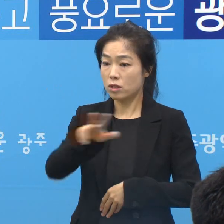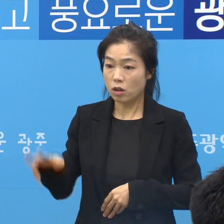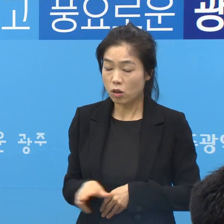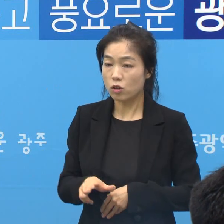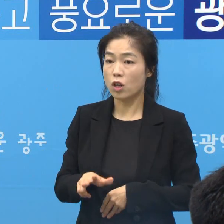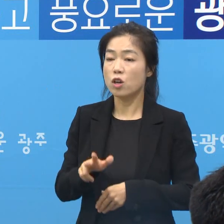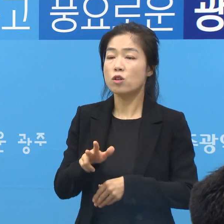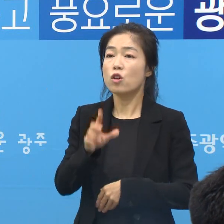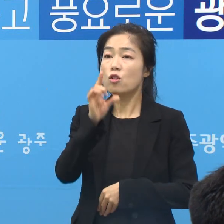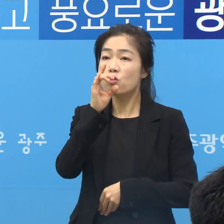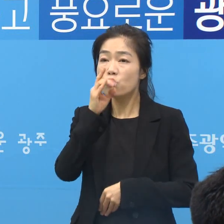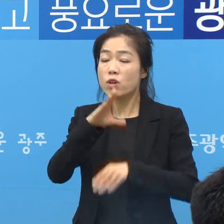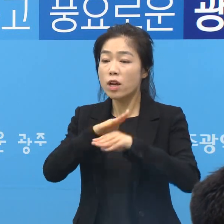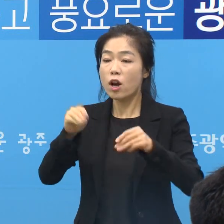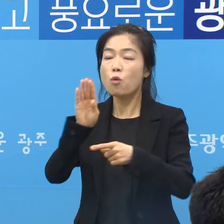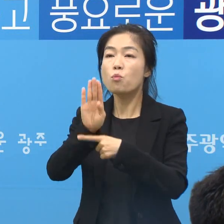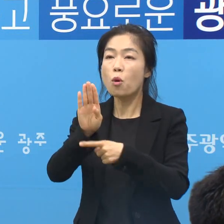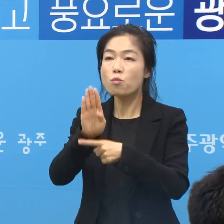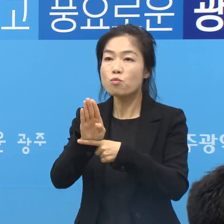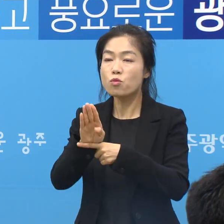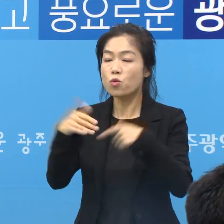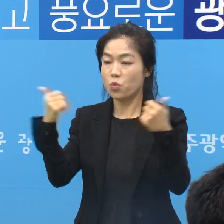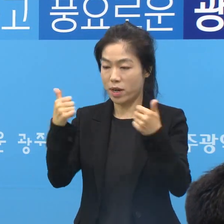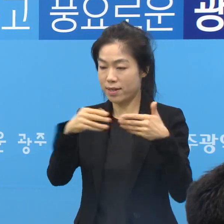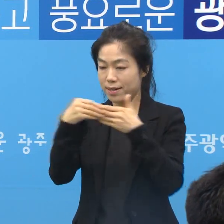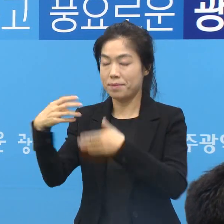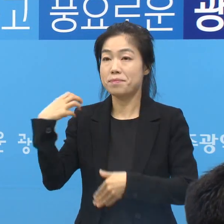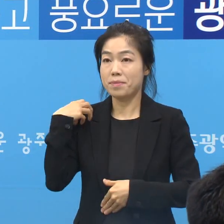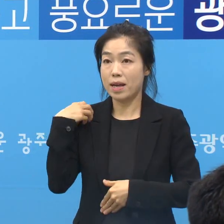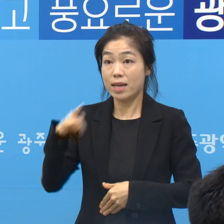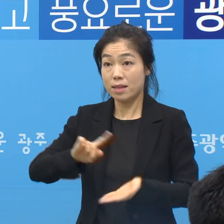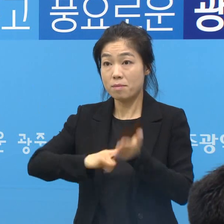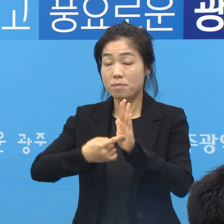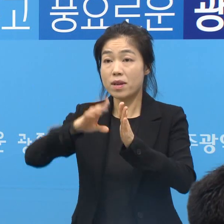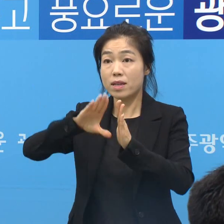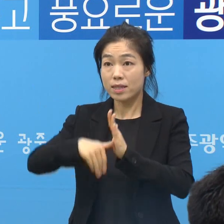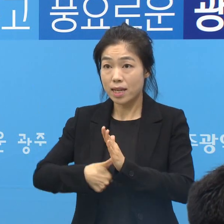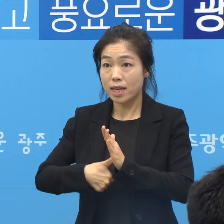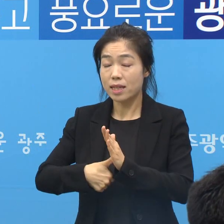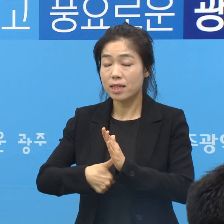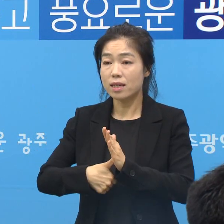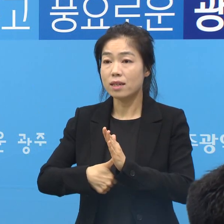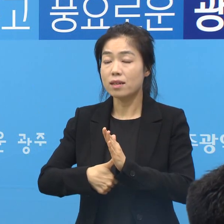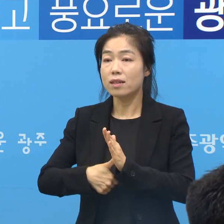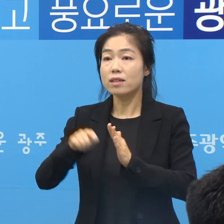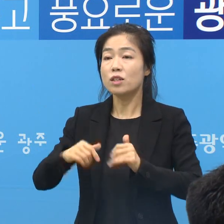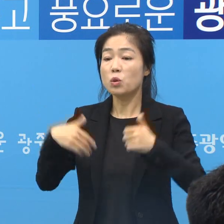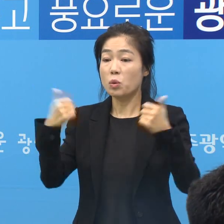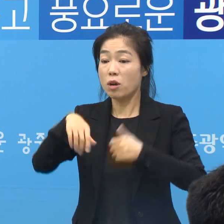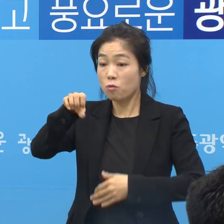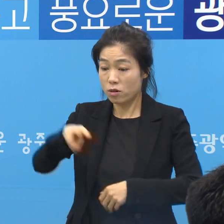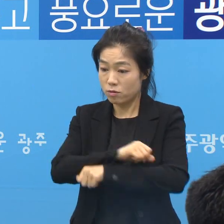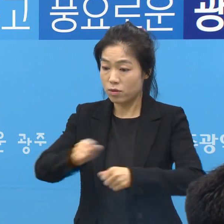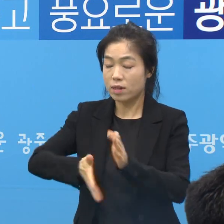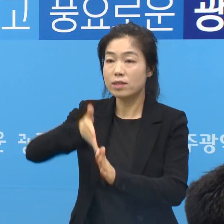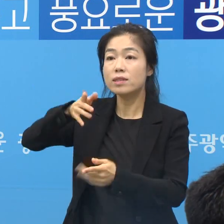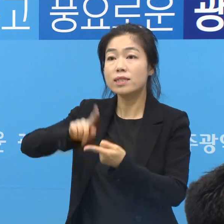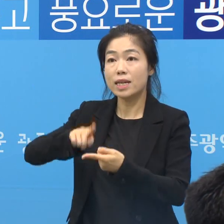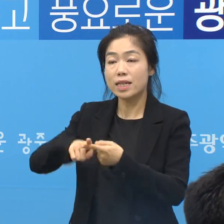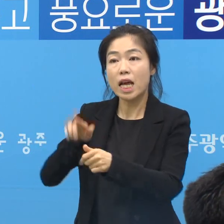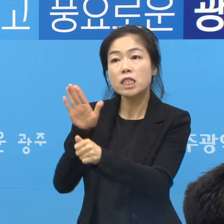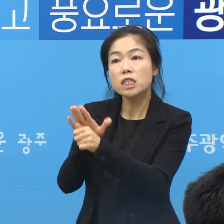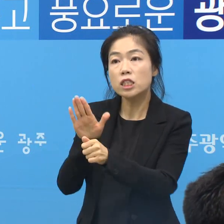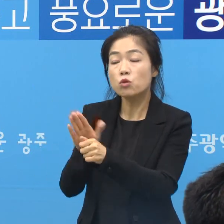중대본 회의를 주재했습니다. 여기에서 발표된 중대본의 광주광역시에 대한